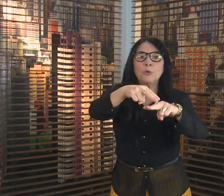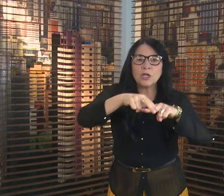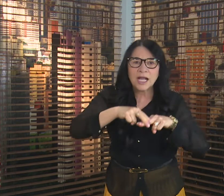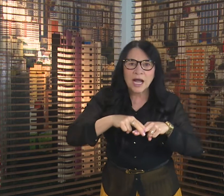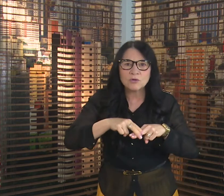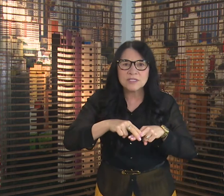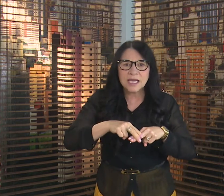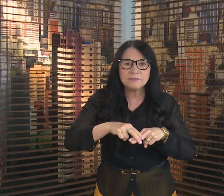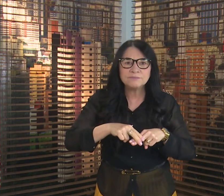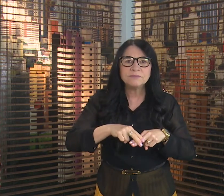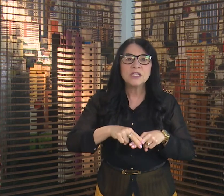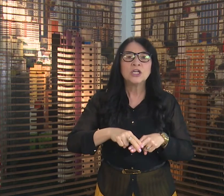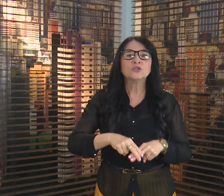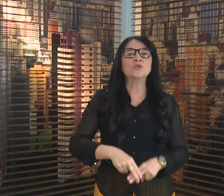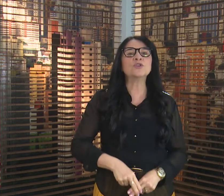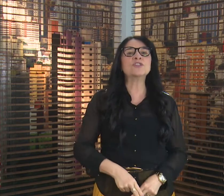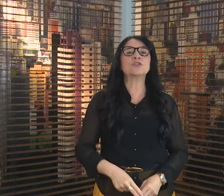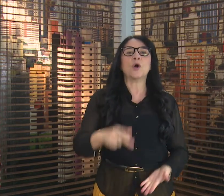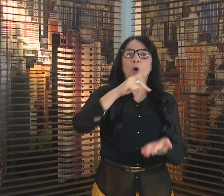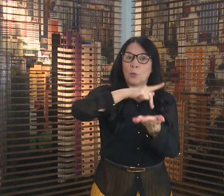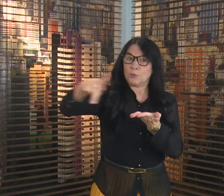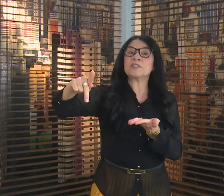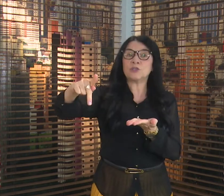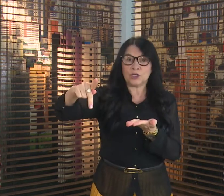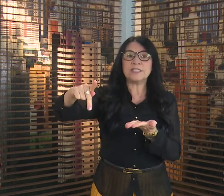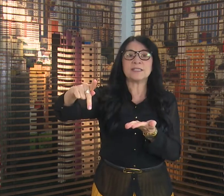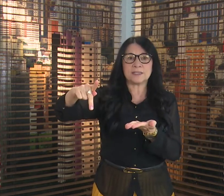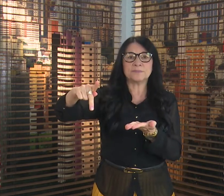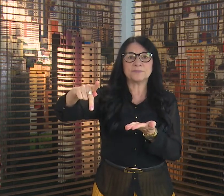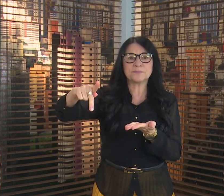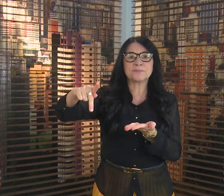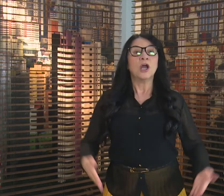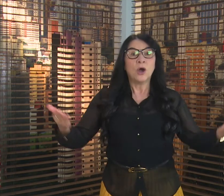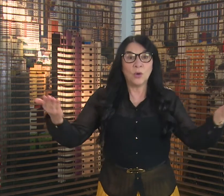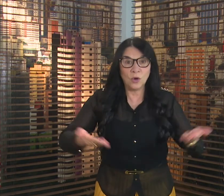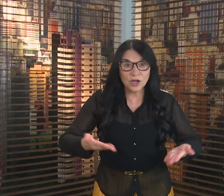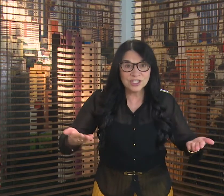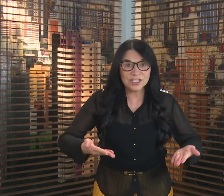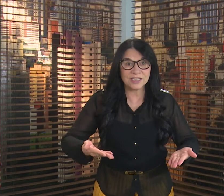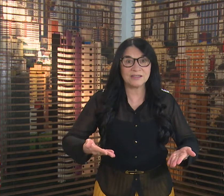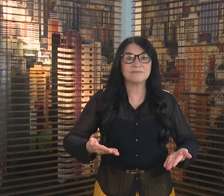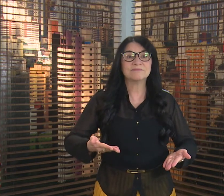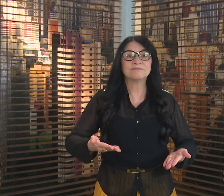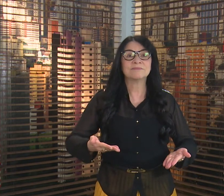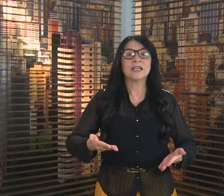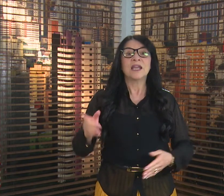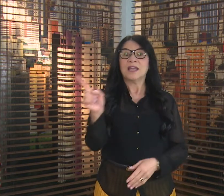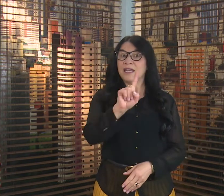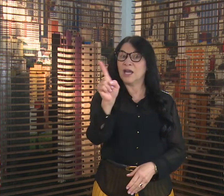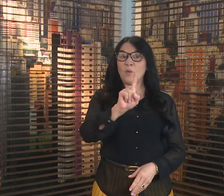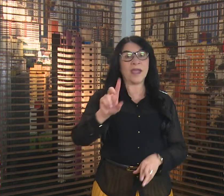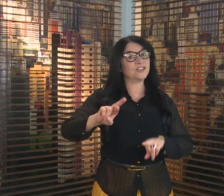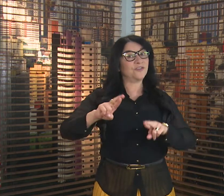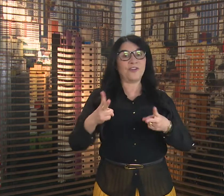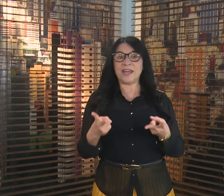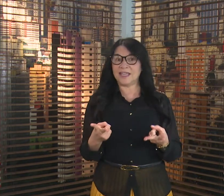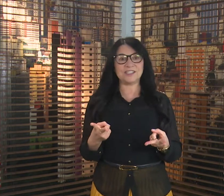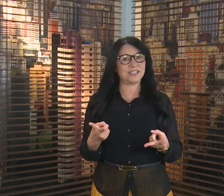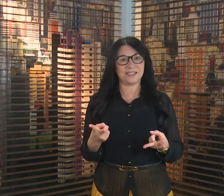por causa dos opositores. Hoje não é diferente.